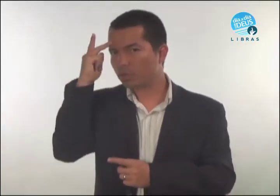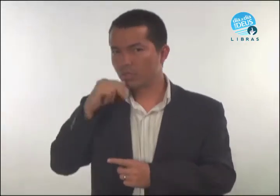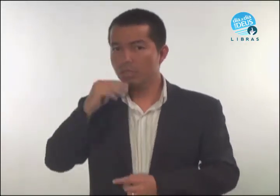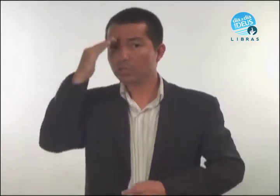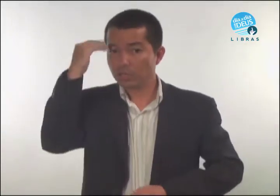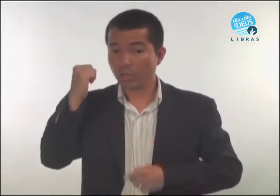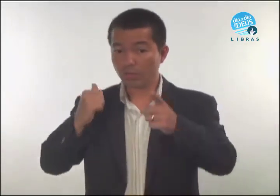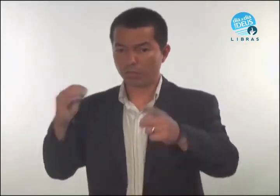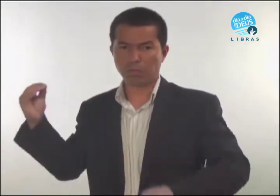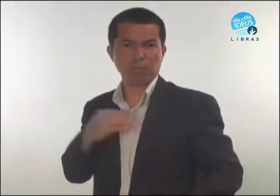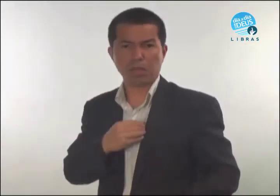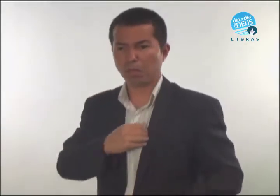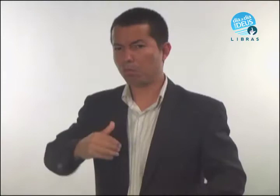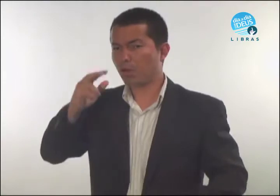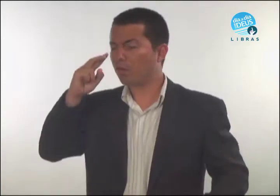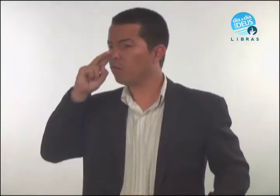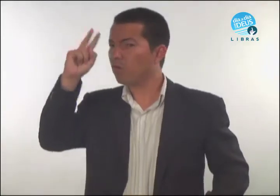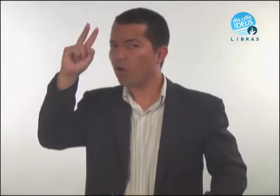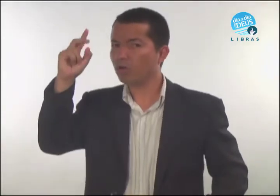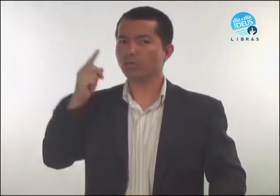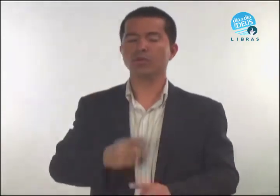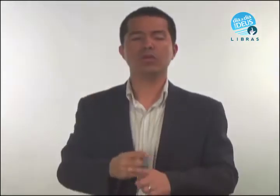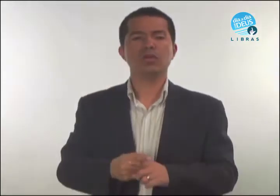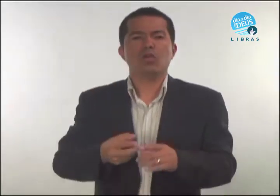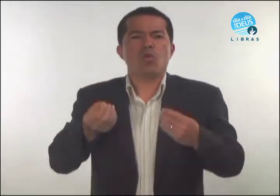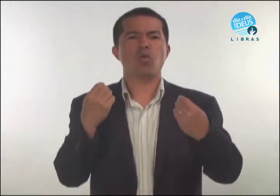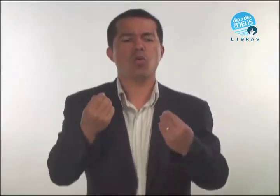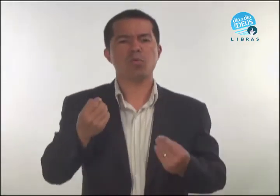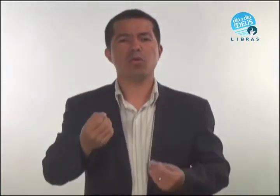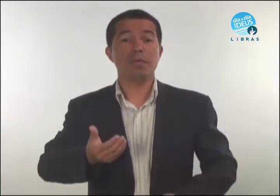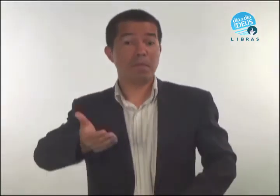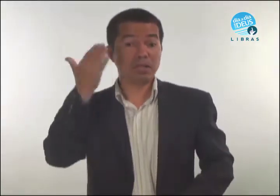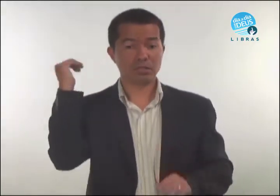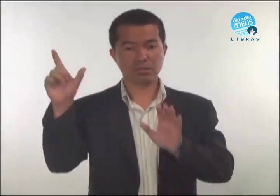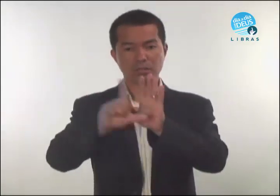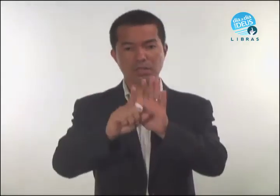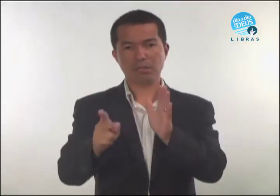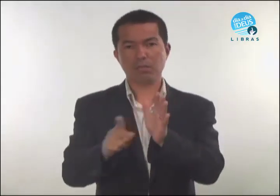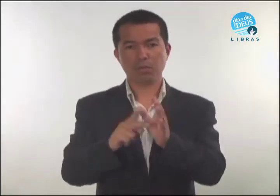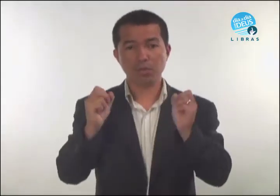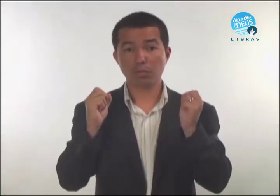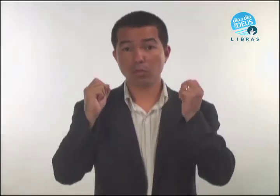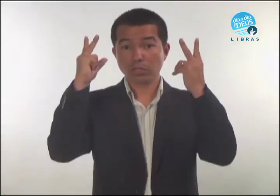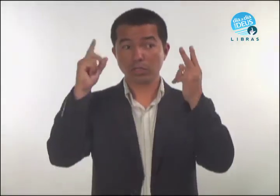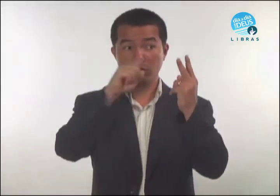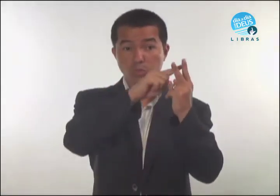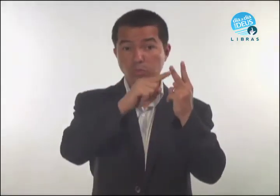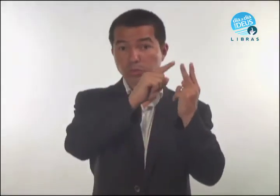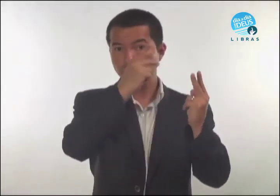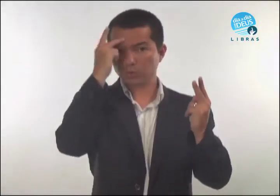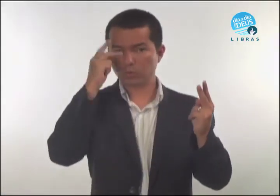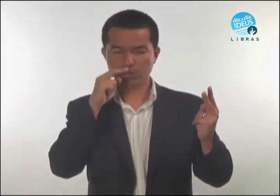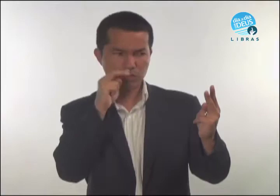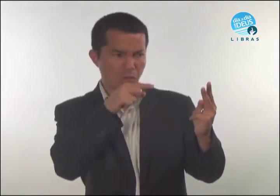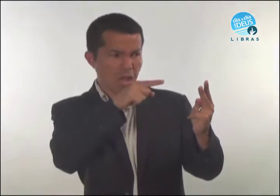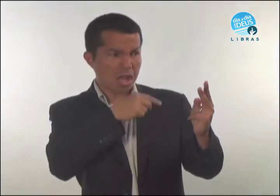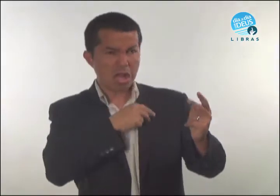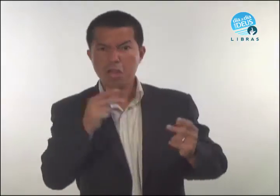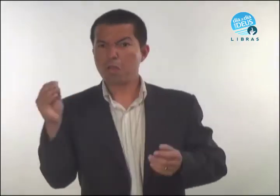3 testemunhas quem tiver rejeitado a lei de Moisés. De quanto mais severo castigo julgais